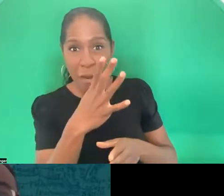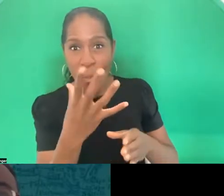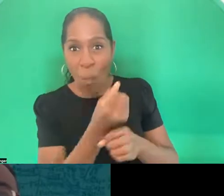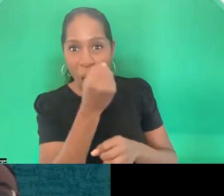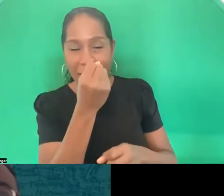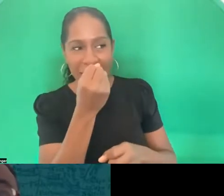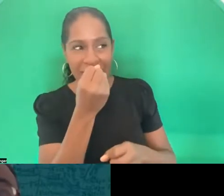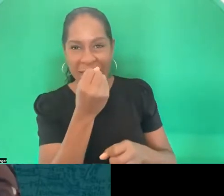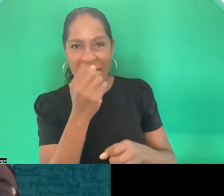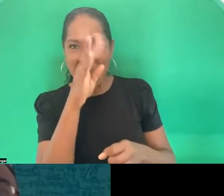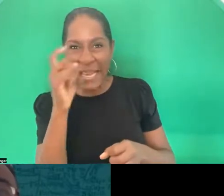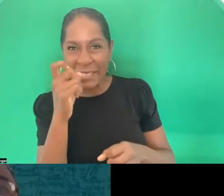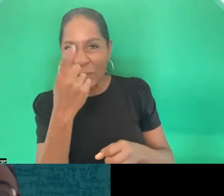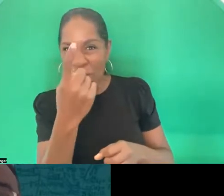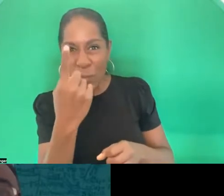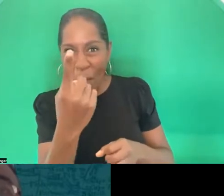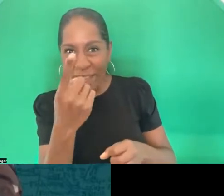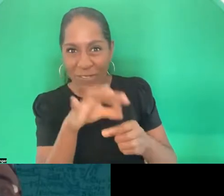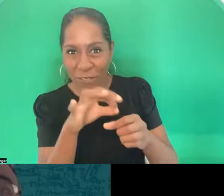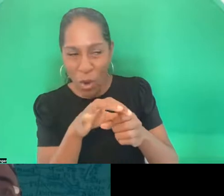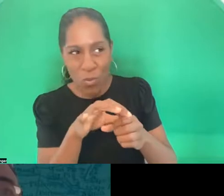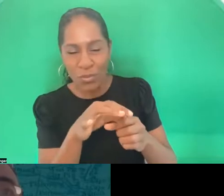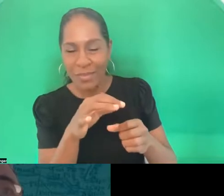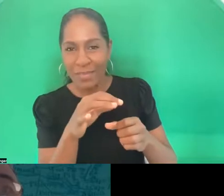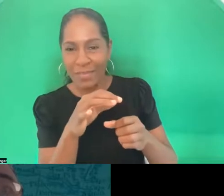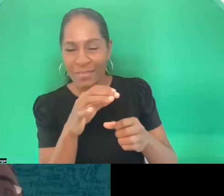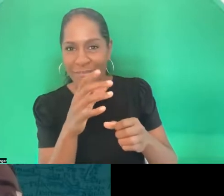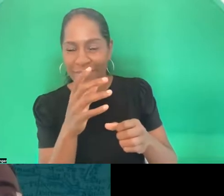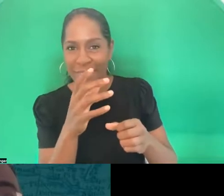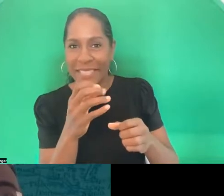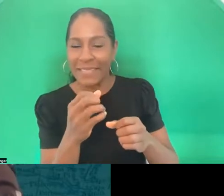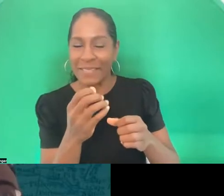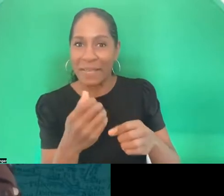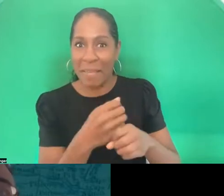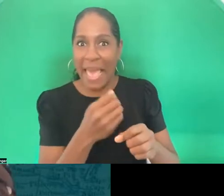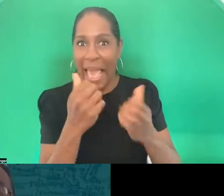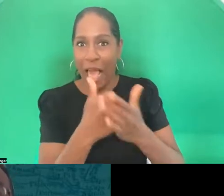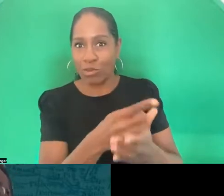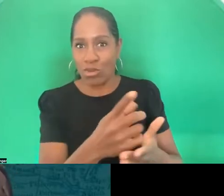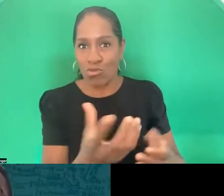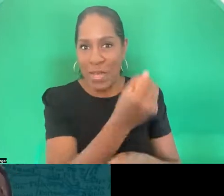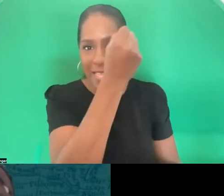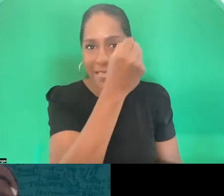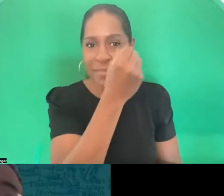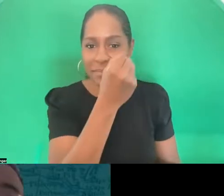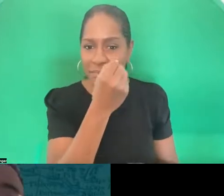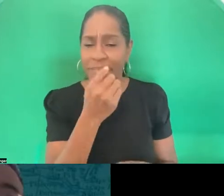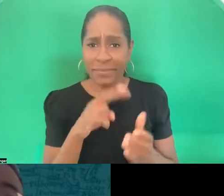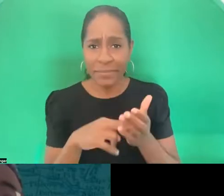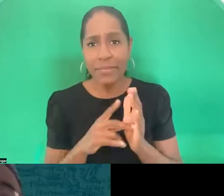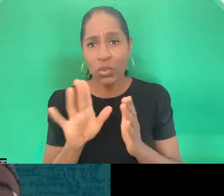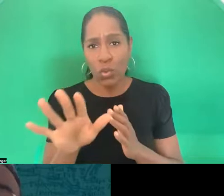el resultado de una elección Y entonces en el norte 30 personas 30